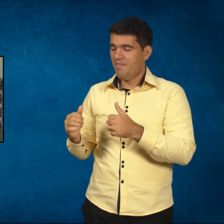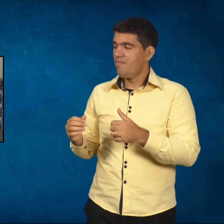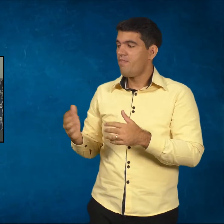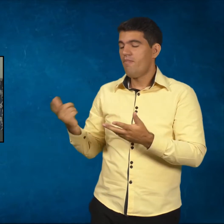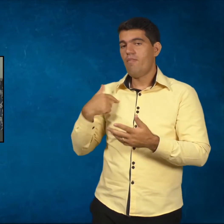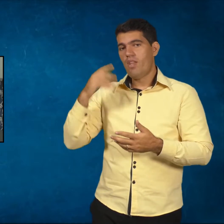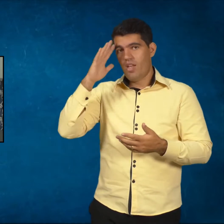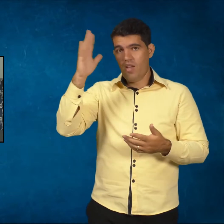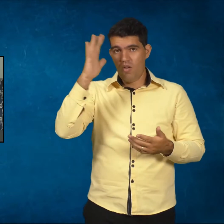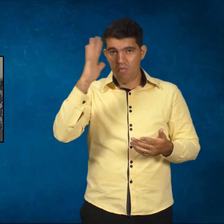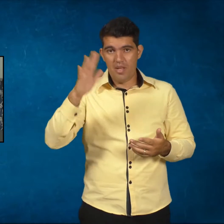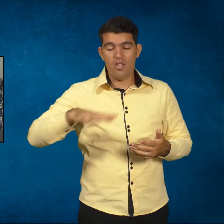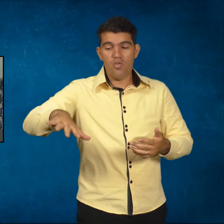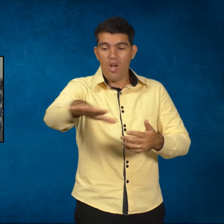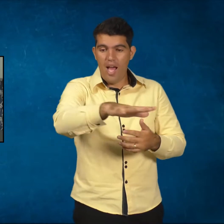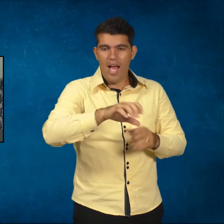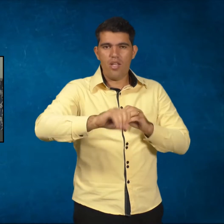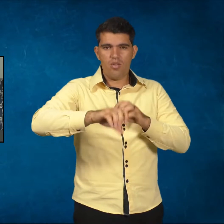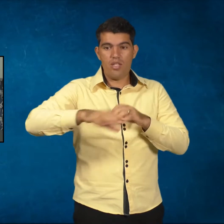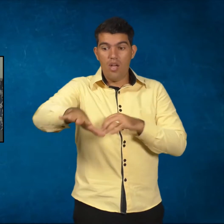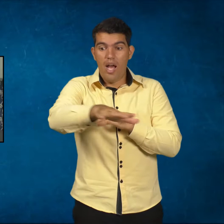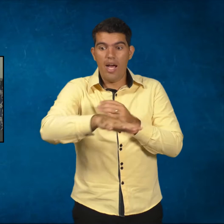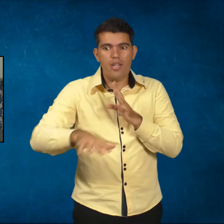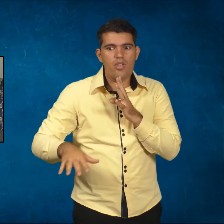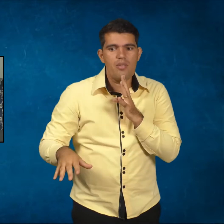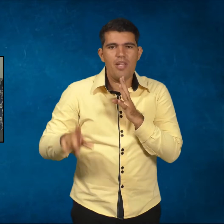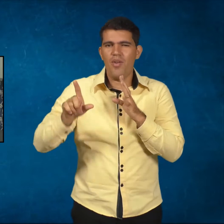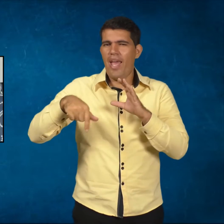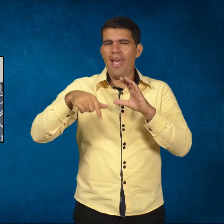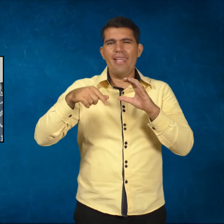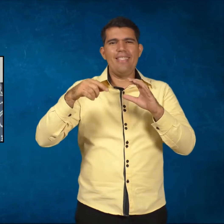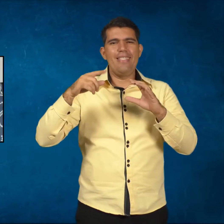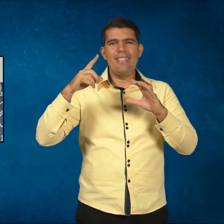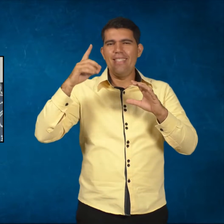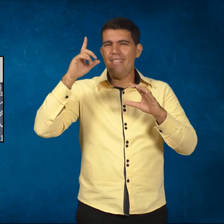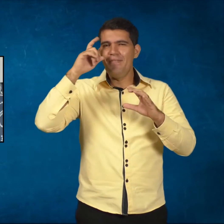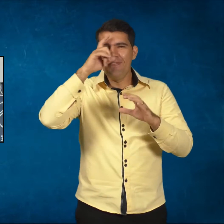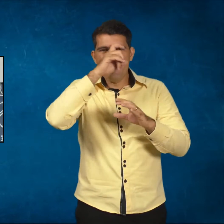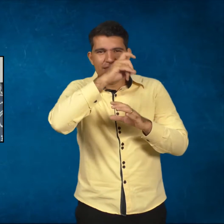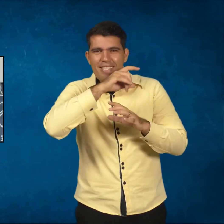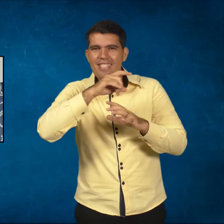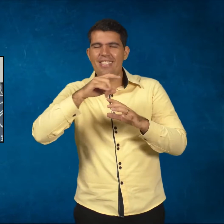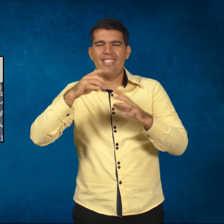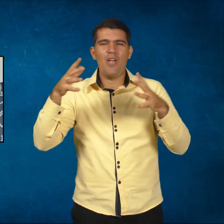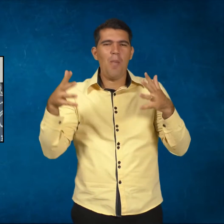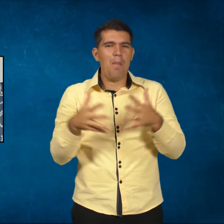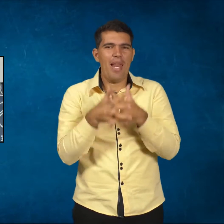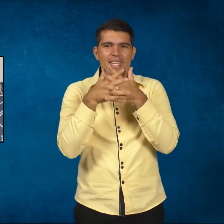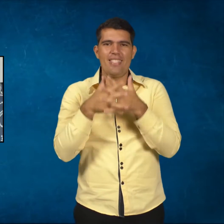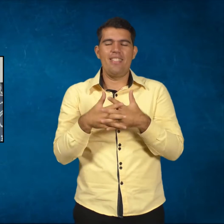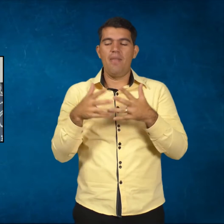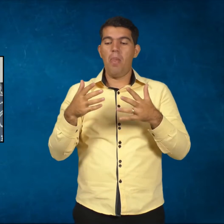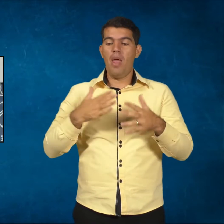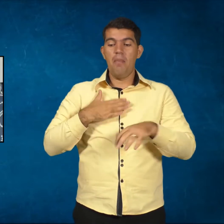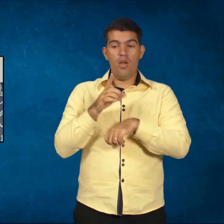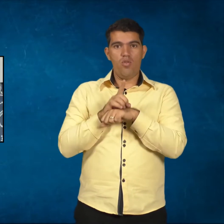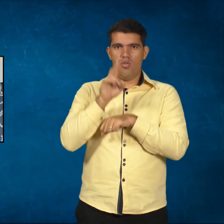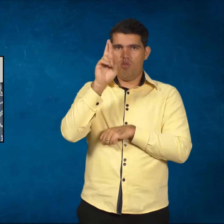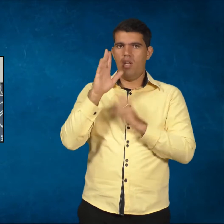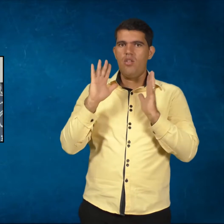que a educação, enquanto área de conhecimento, é uma das mais complexas. E a educação especial, por sua vez, e no meu